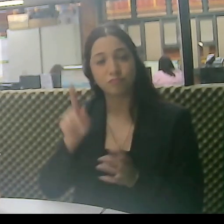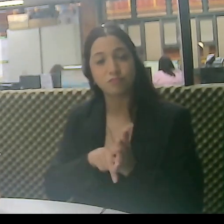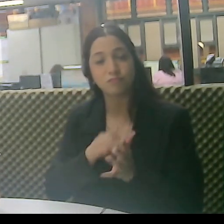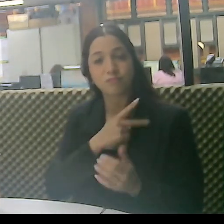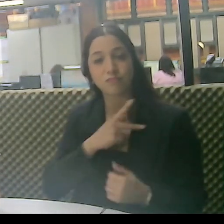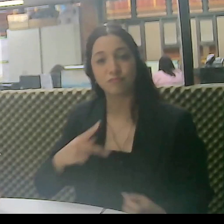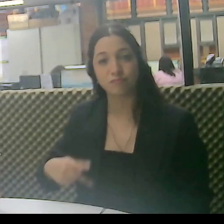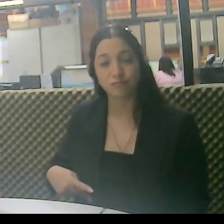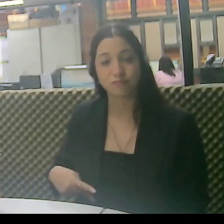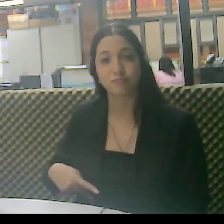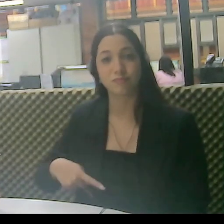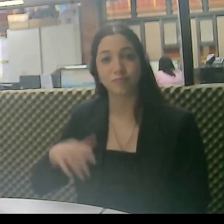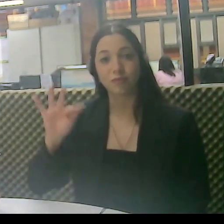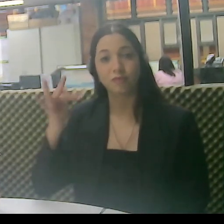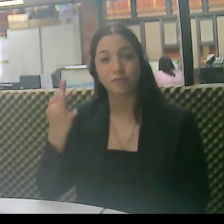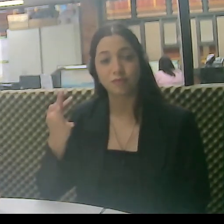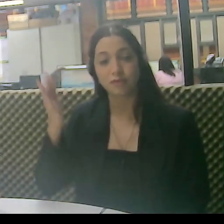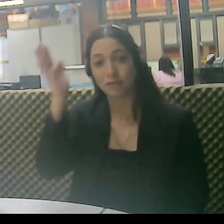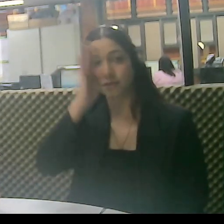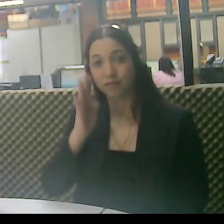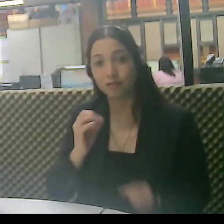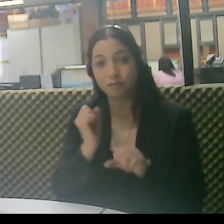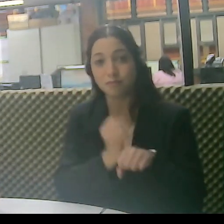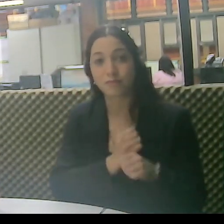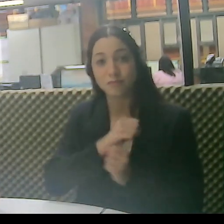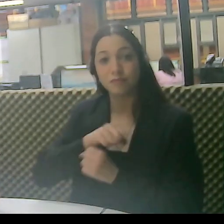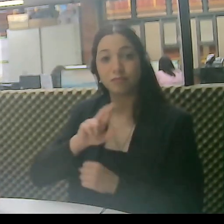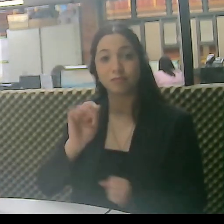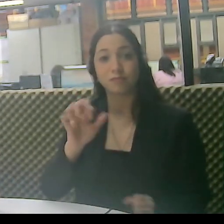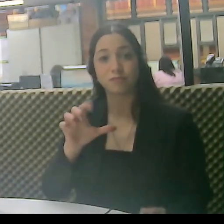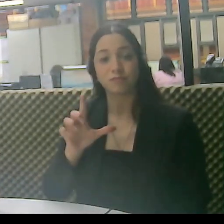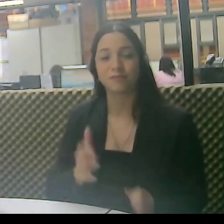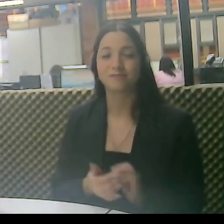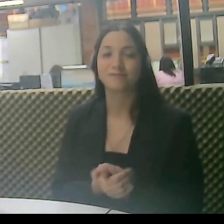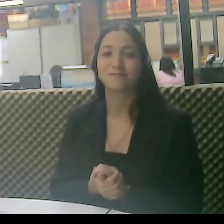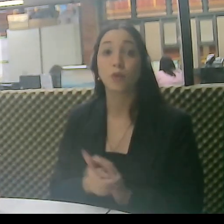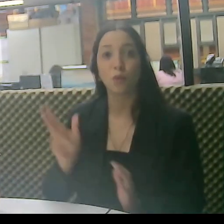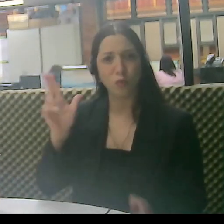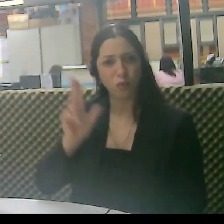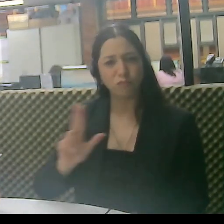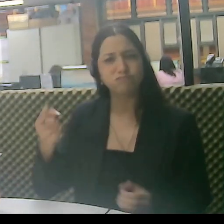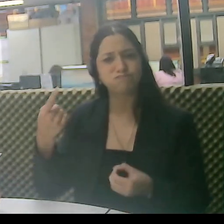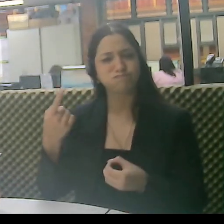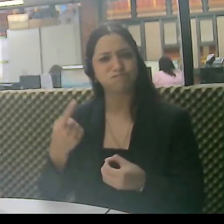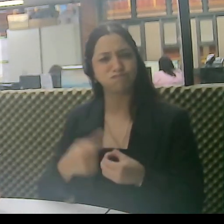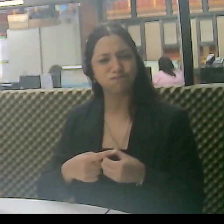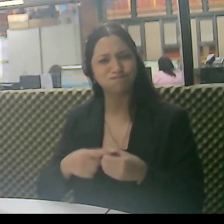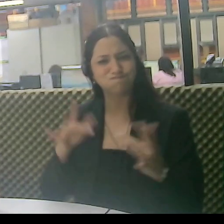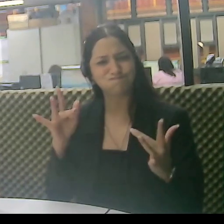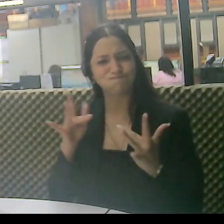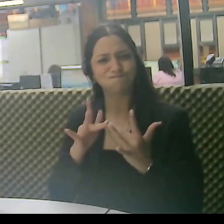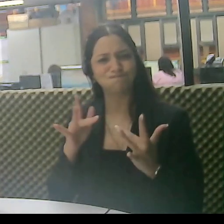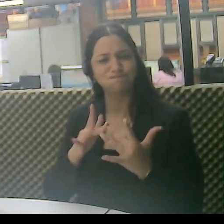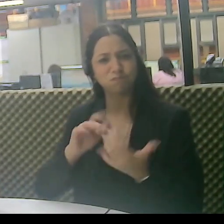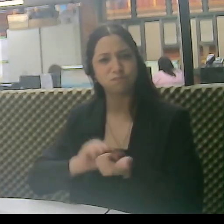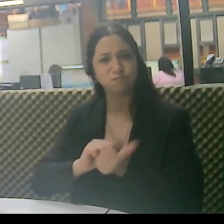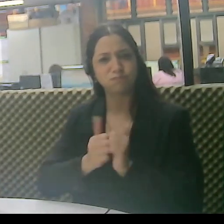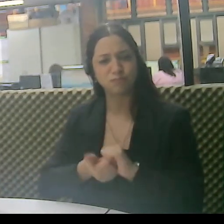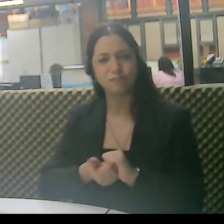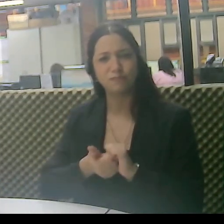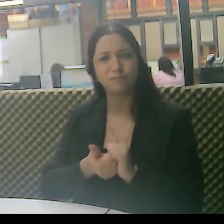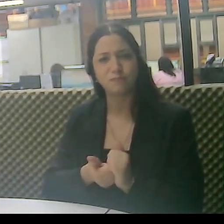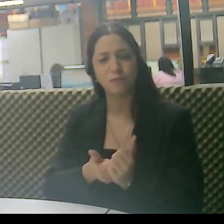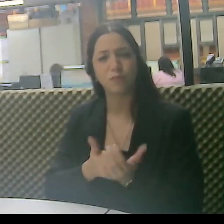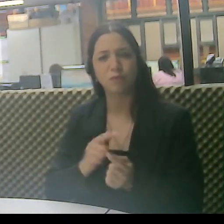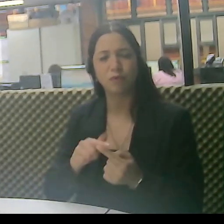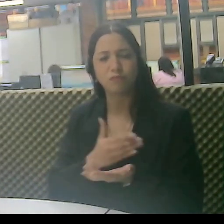da Confederação Nacional de Canoagem, Rafael Giroto. Uberlândia é uma cidade que respira esporte, né? A gente consegue ver isso desde a entrada